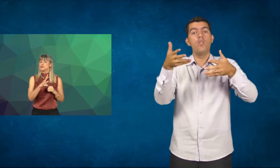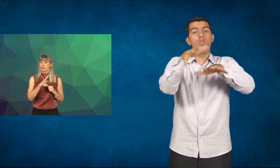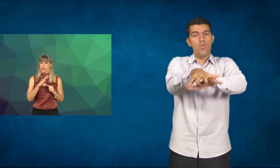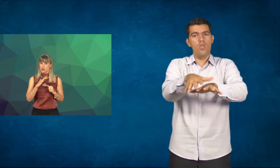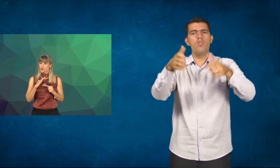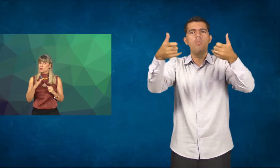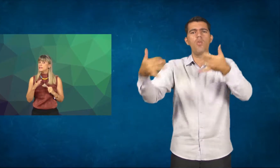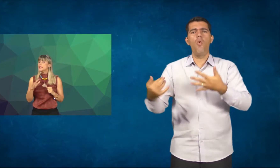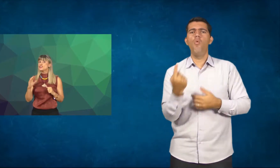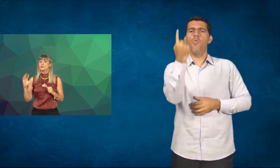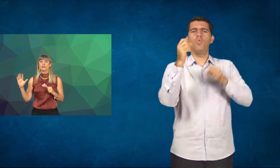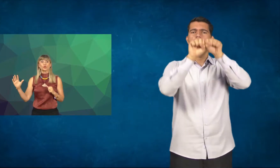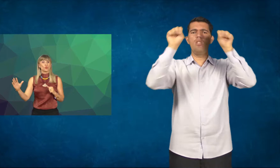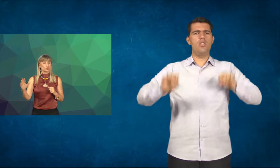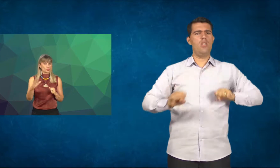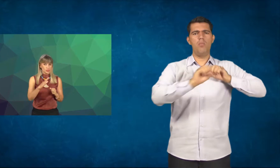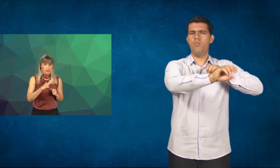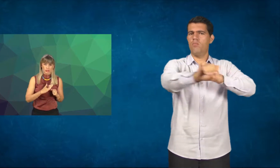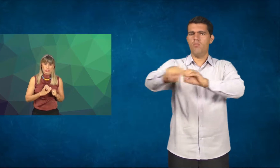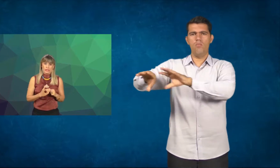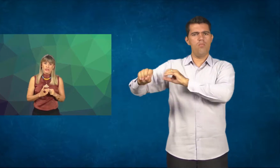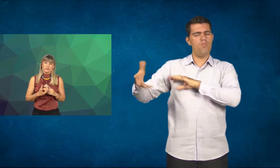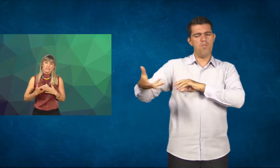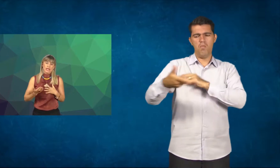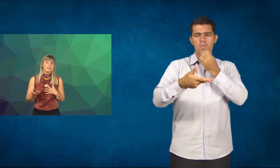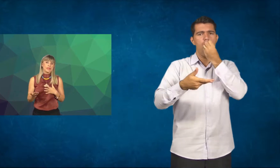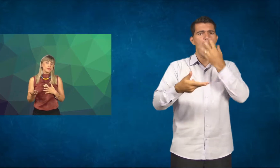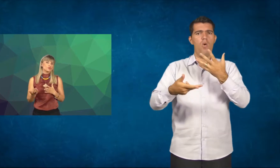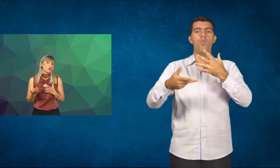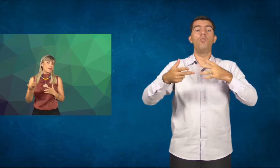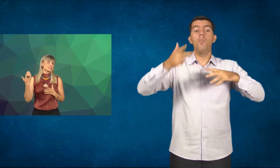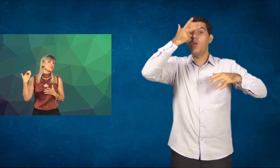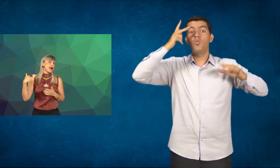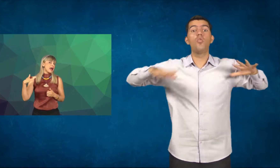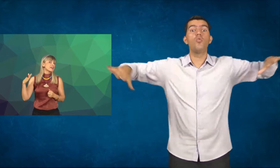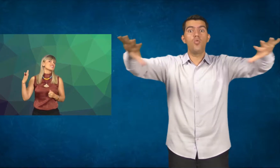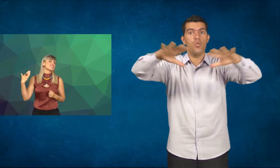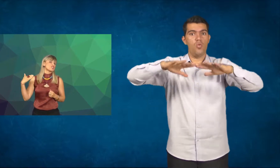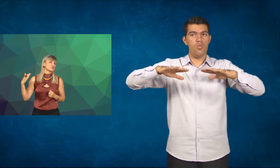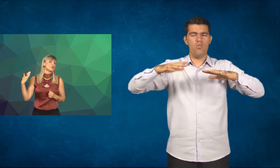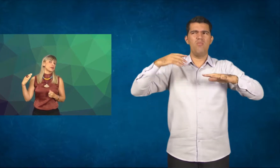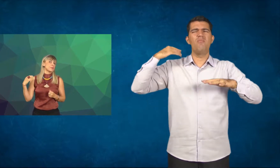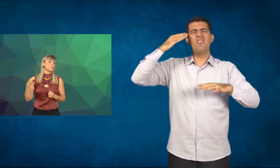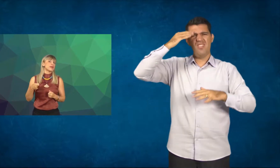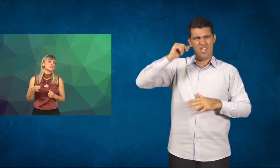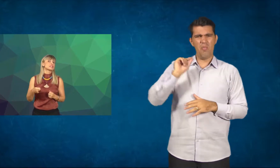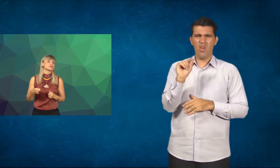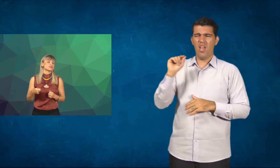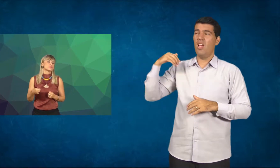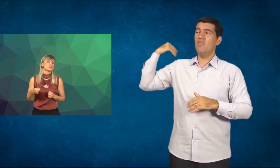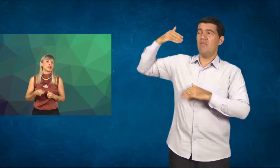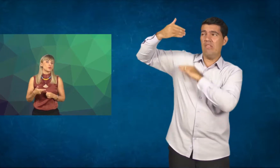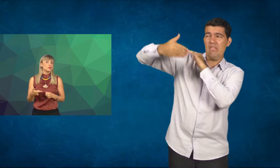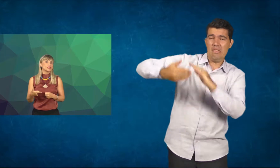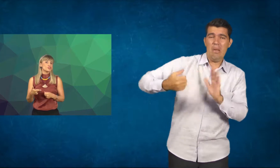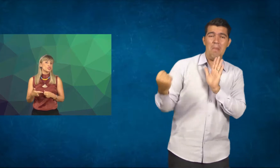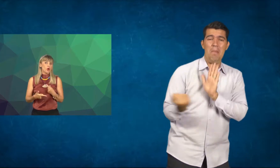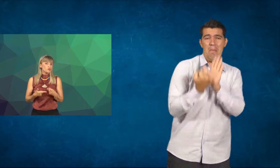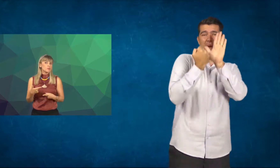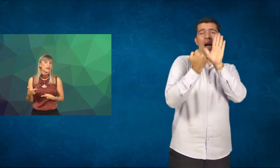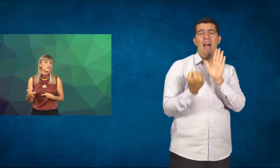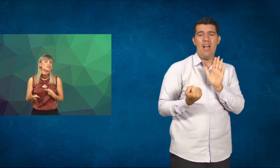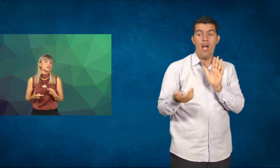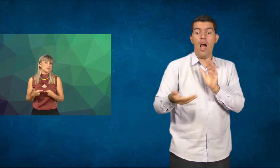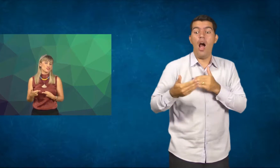sistema educacional de qualidade para todos. Mas sabemos como as marcas da história pesam na luta